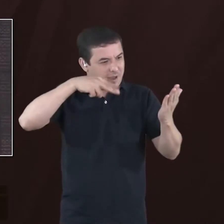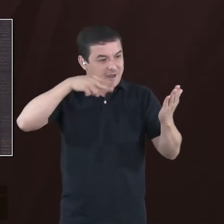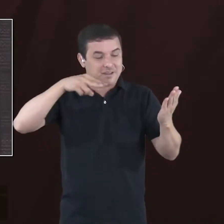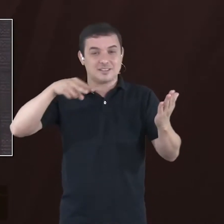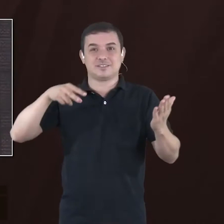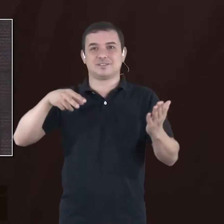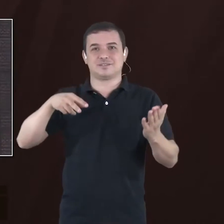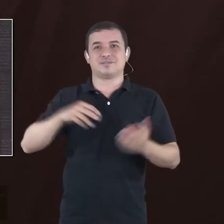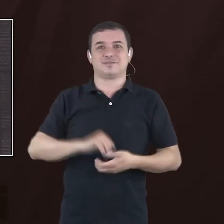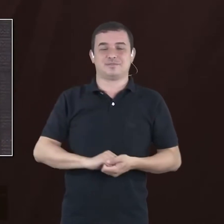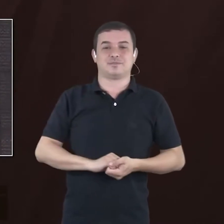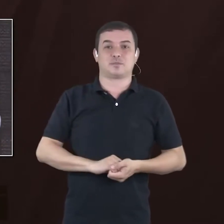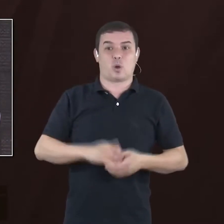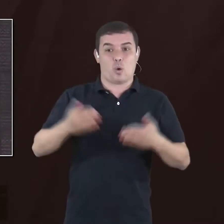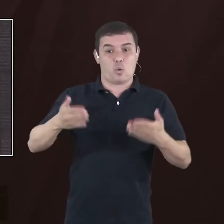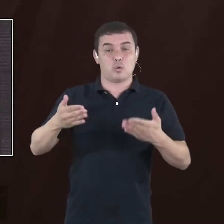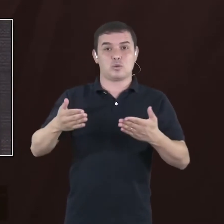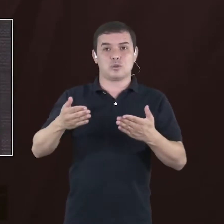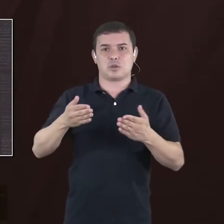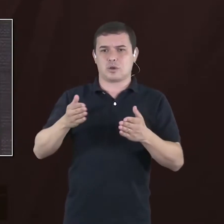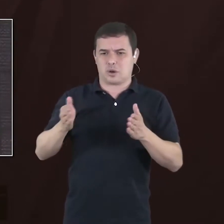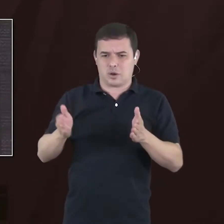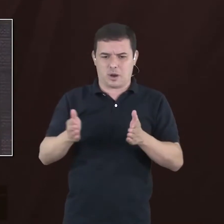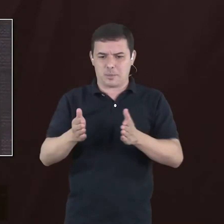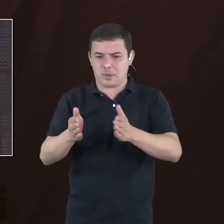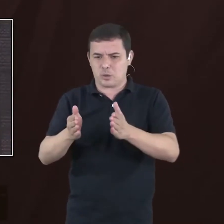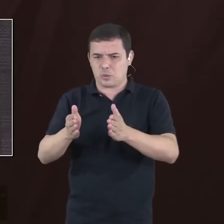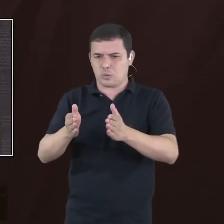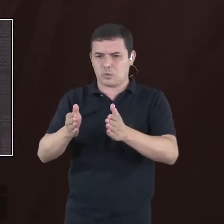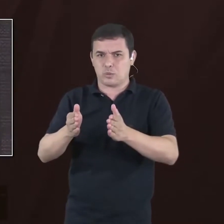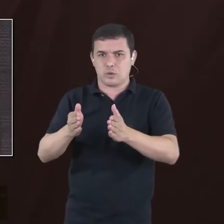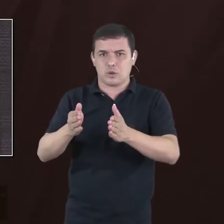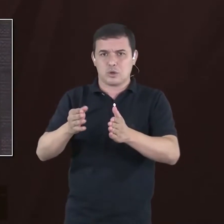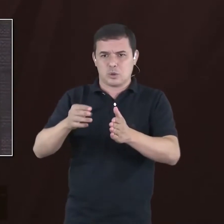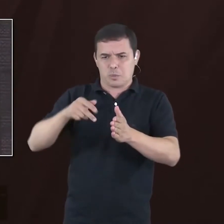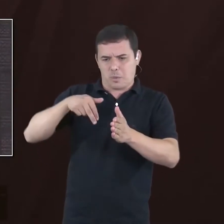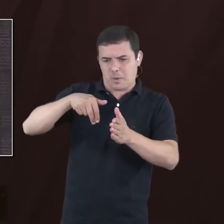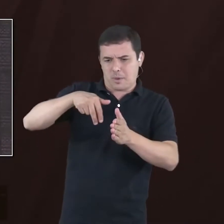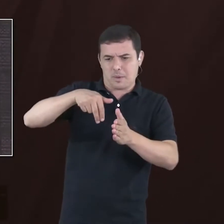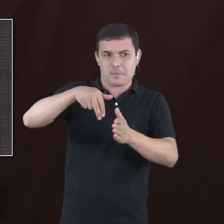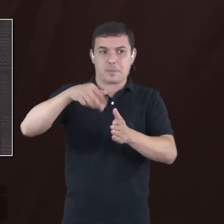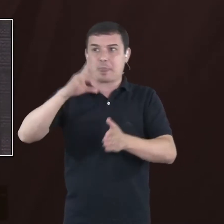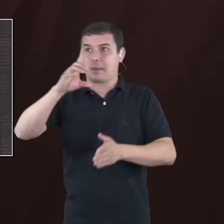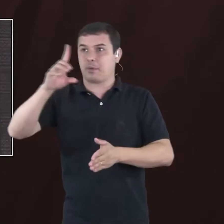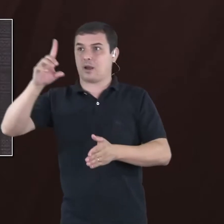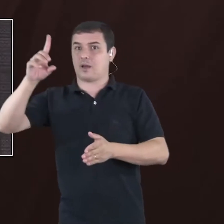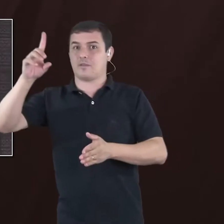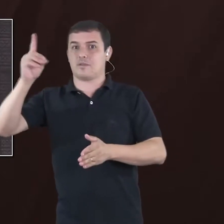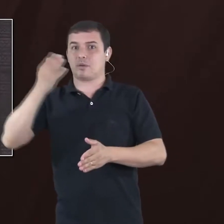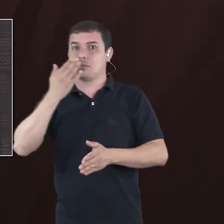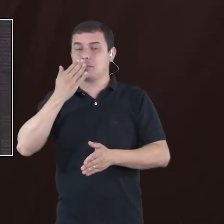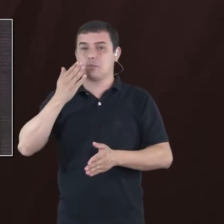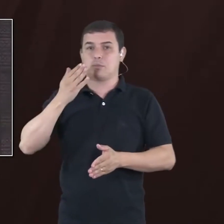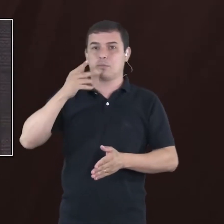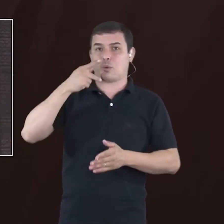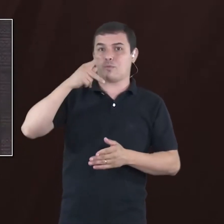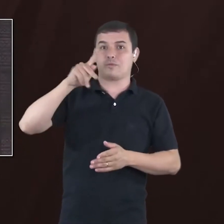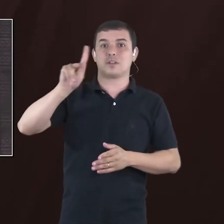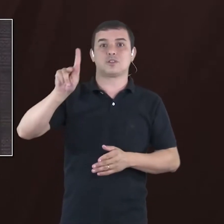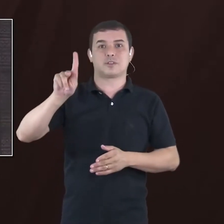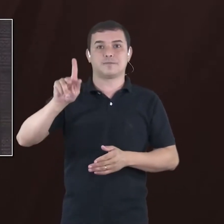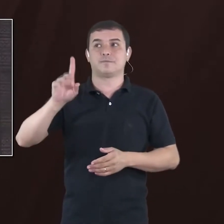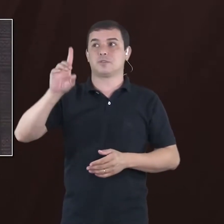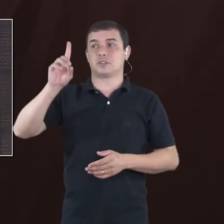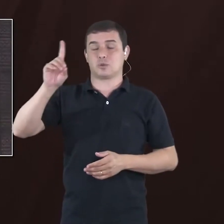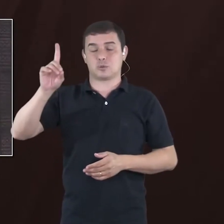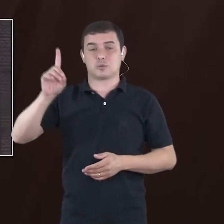escuro. Nós estamos caminhando por essa palavra profética, essa linha da revelação de Deus. E Colossenses